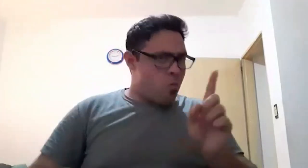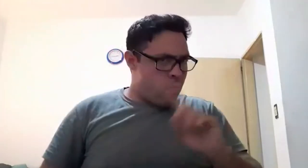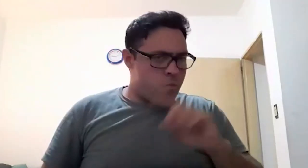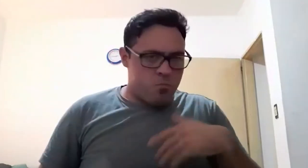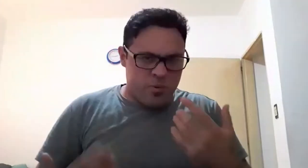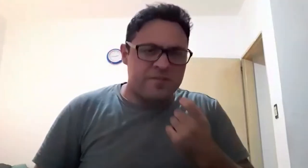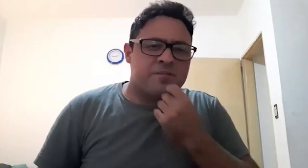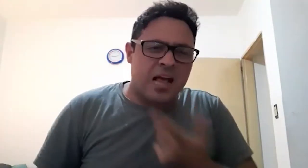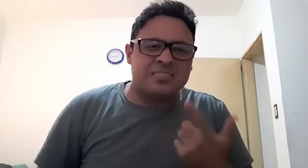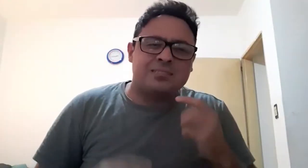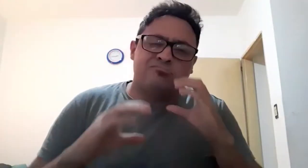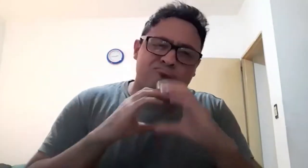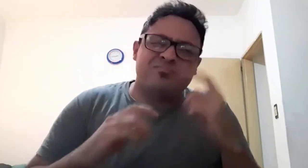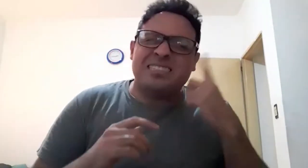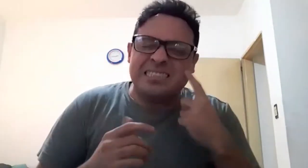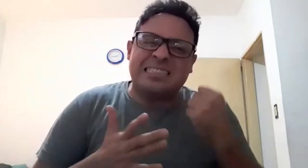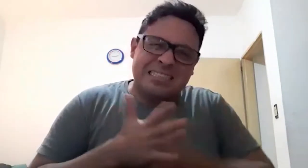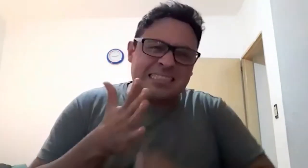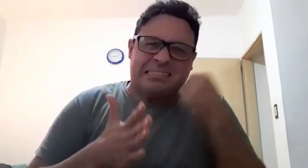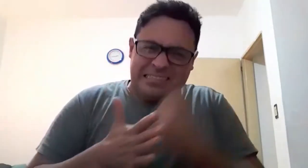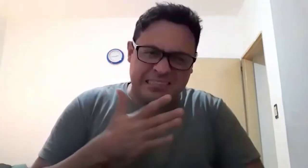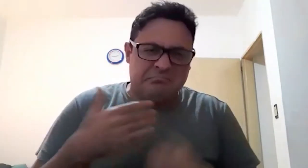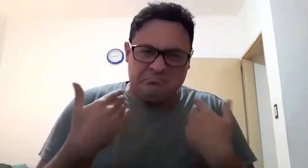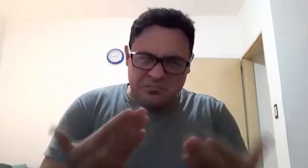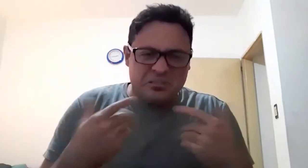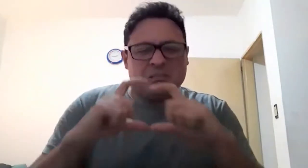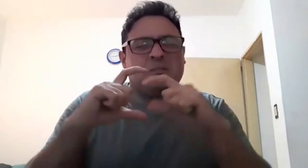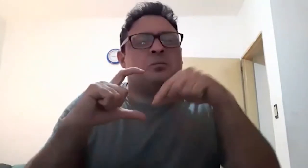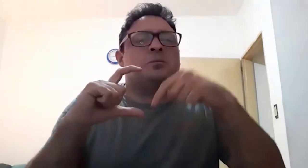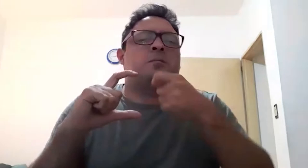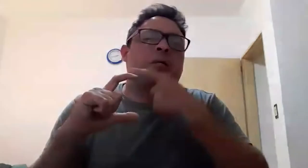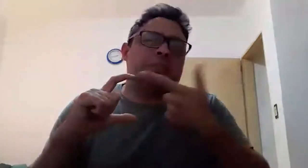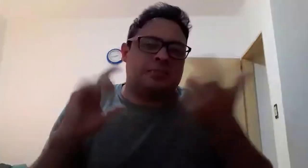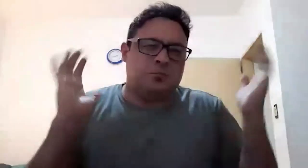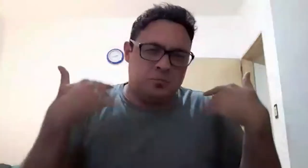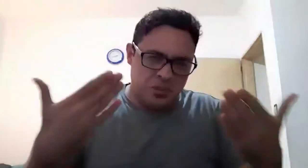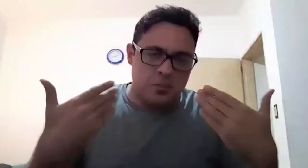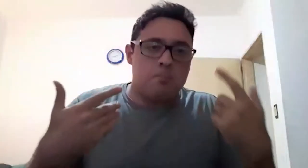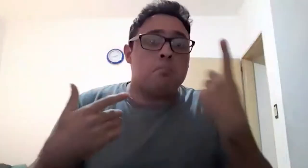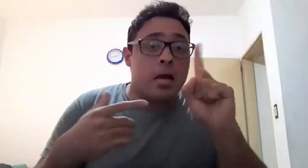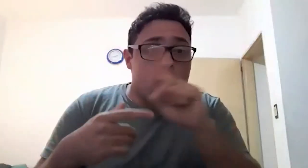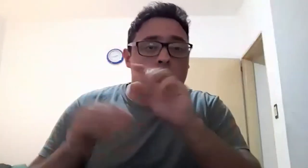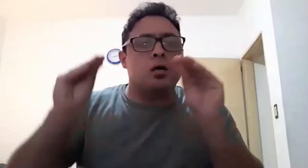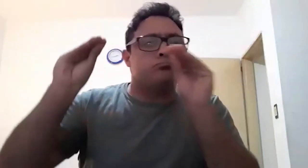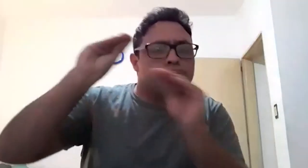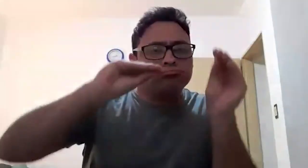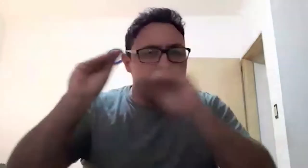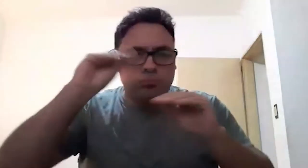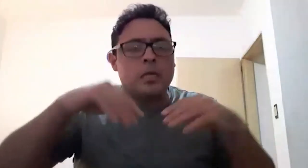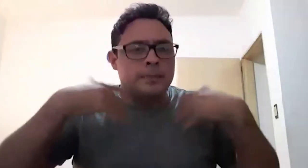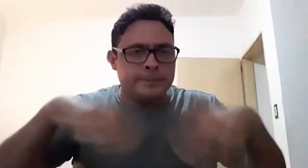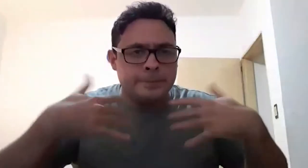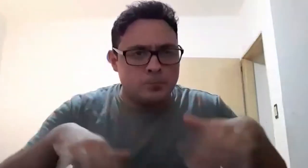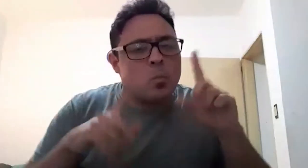piensan que no pueden aprender, pero sí se puede, es fácil. Es cuestión de insistir, se puede aprender. El uso de la cámara es fácil. Quizás